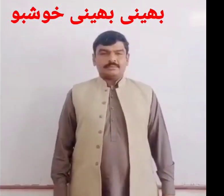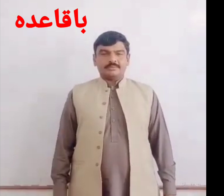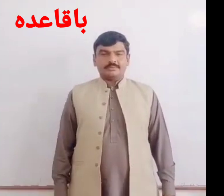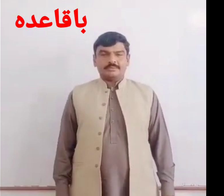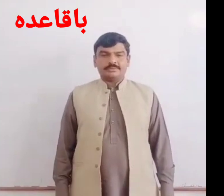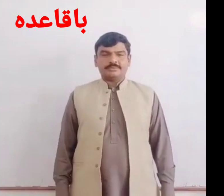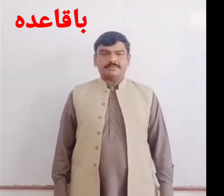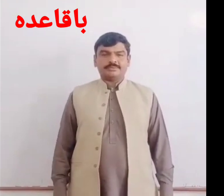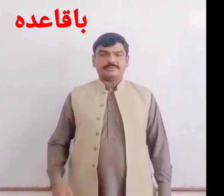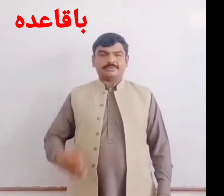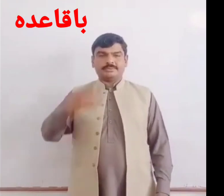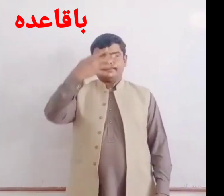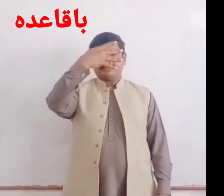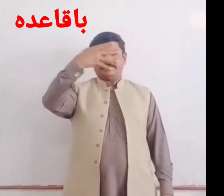बाकायदा,